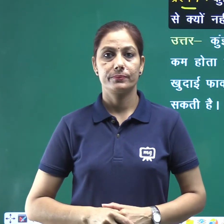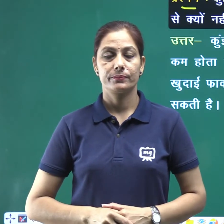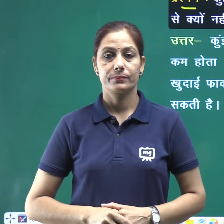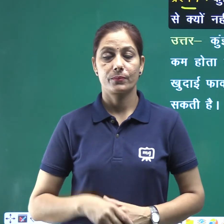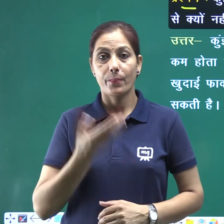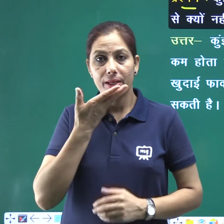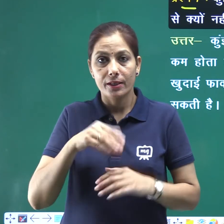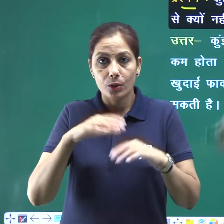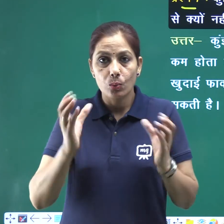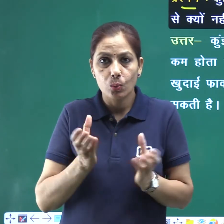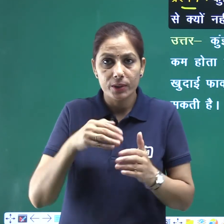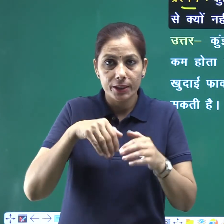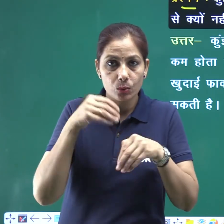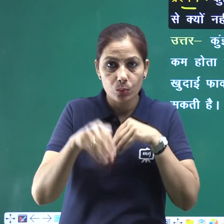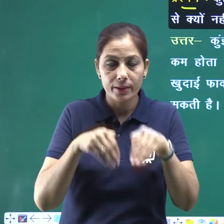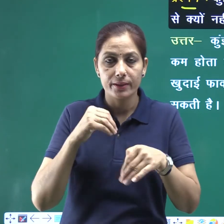कुएं की खुदाई